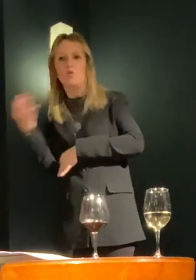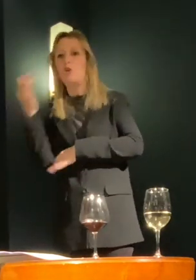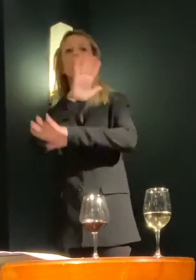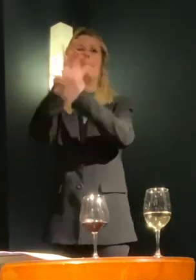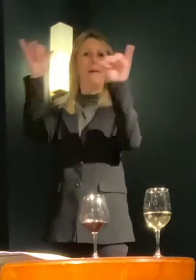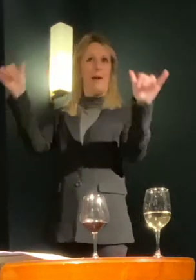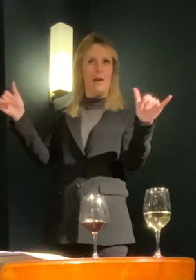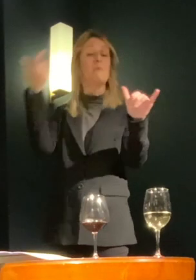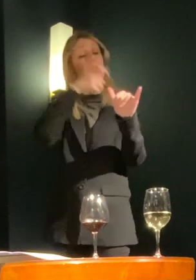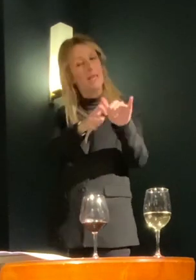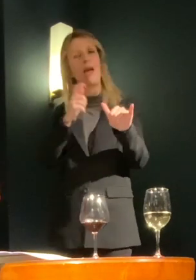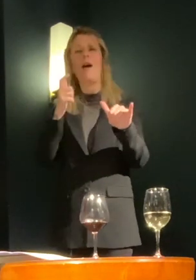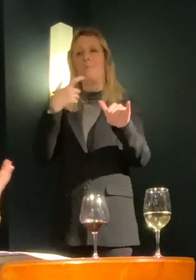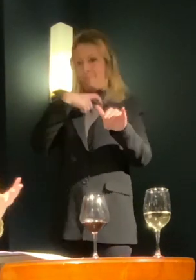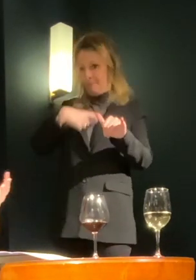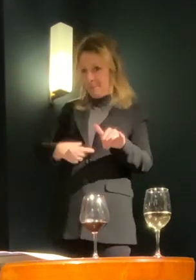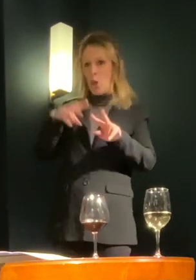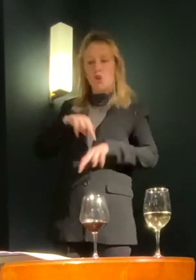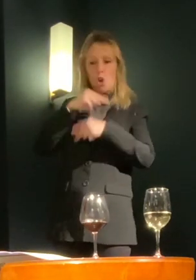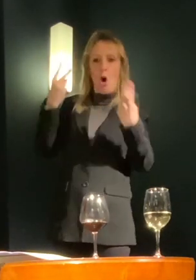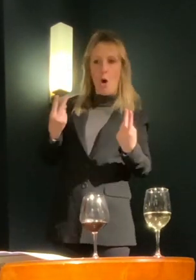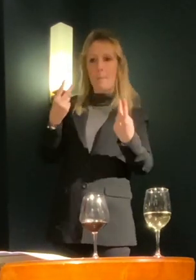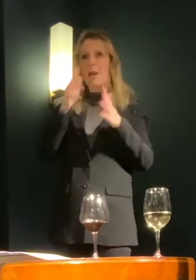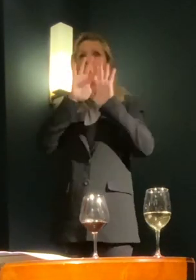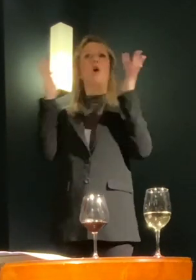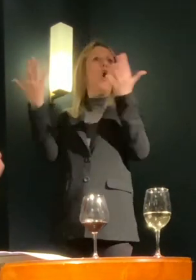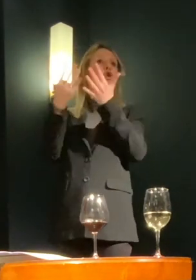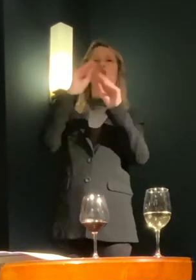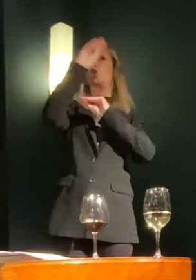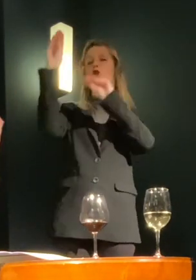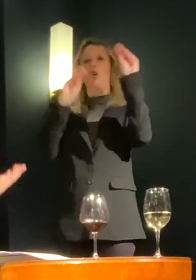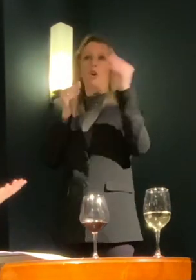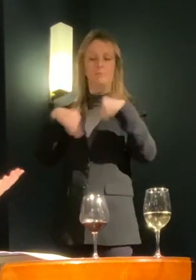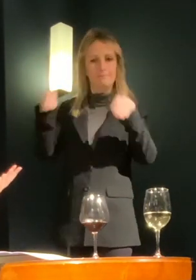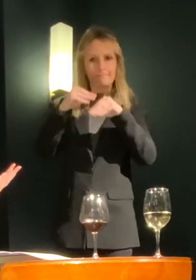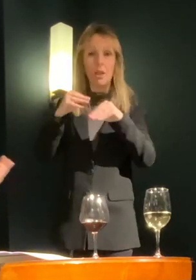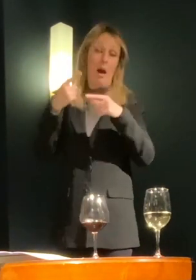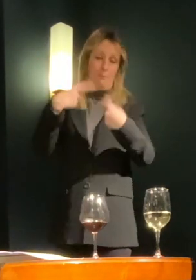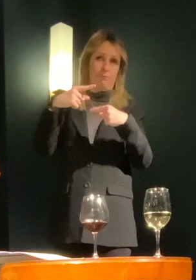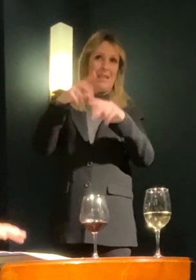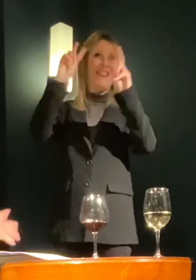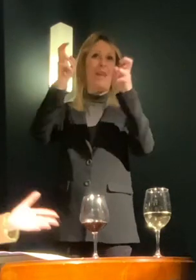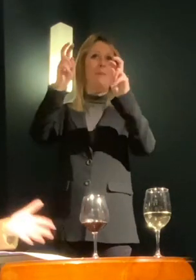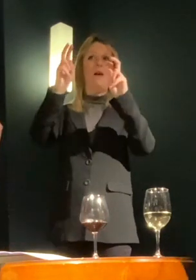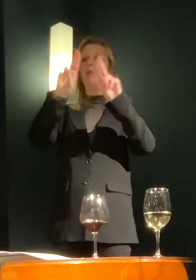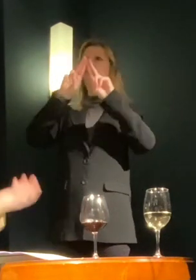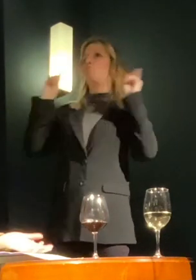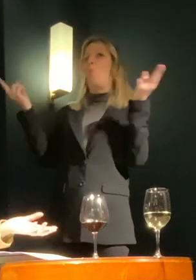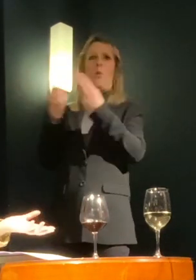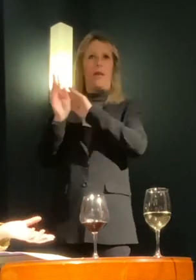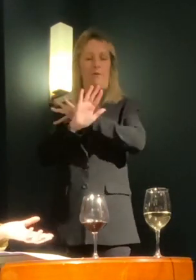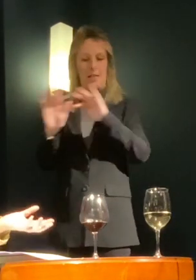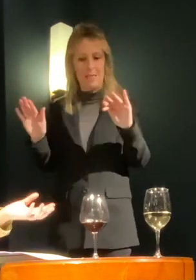si sta cercando di capire quale sarà il nostro posto nel mondo, e quindi secondo me questo è il tema universale che poi si ritrova